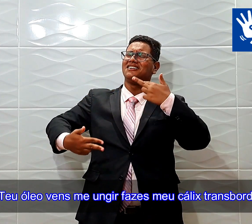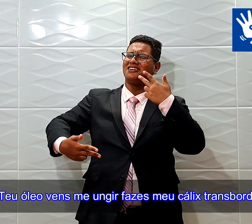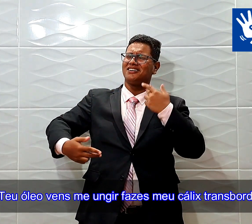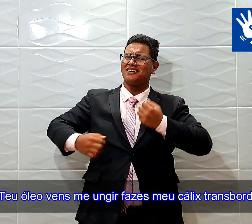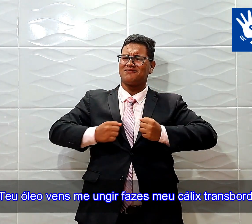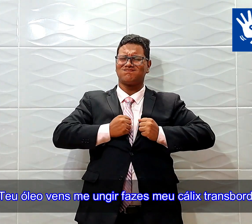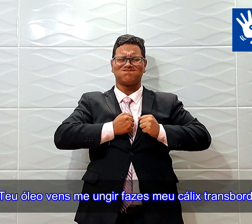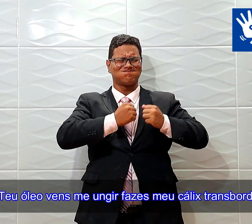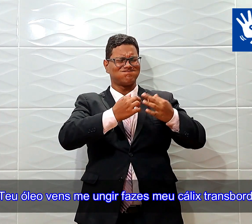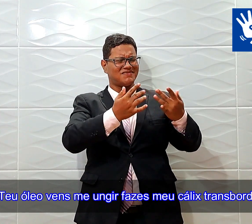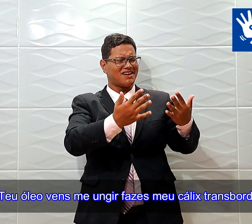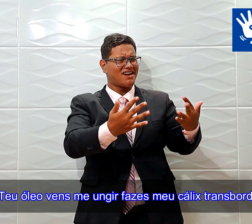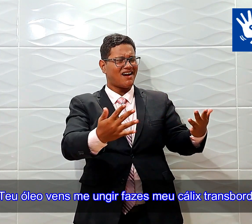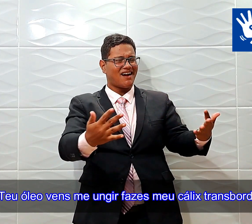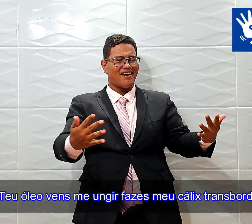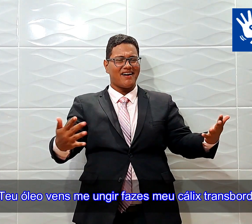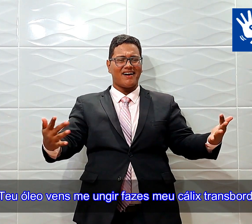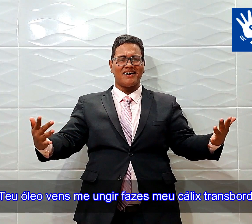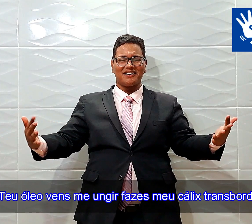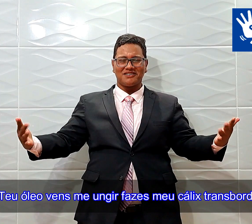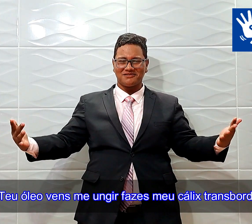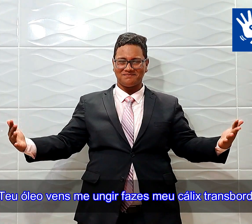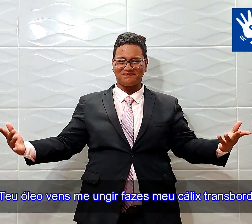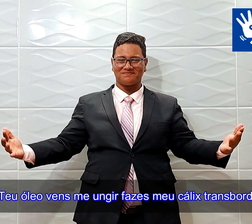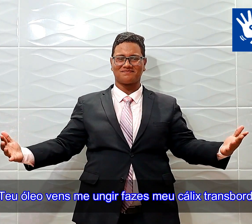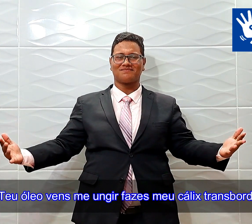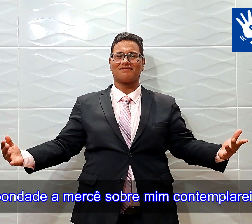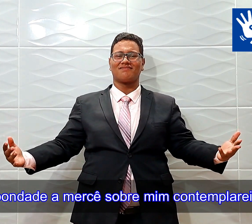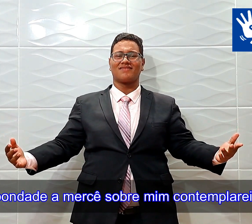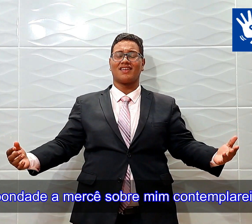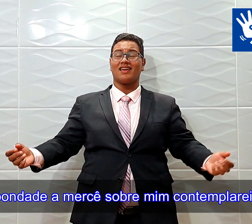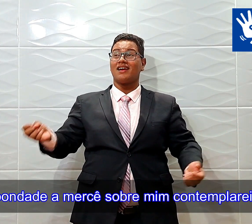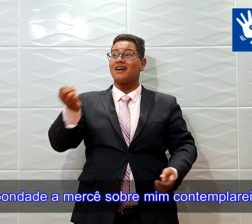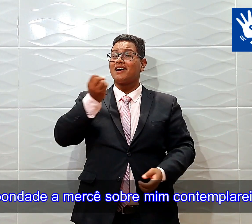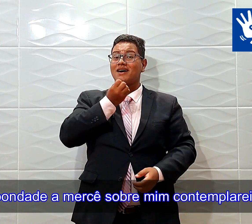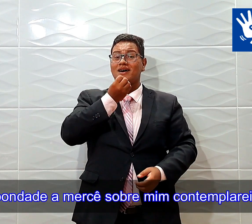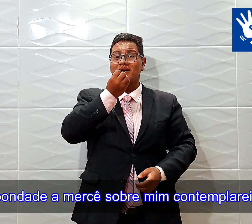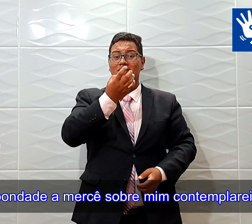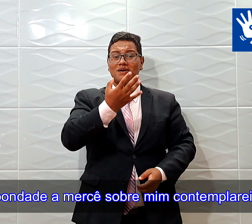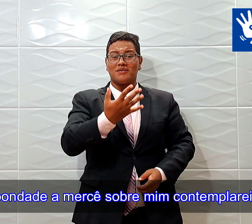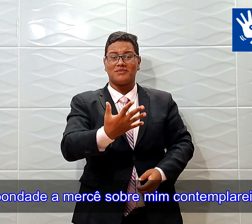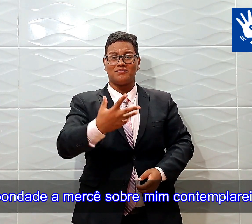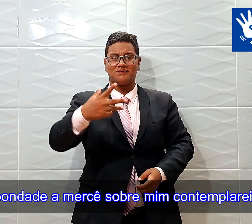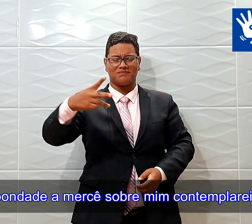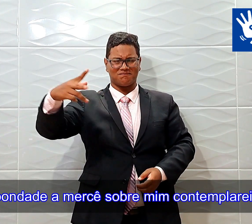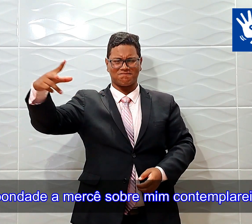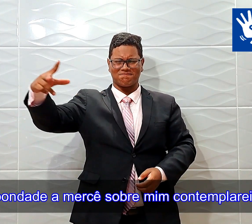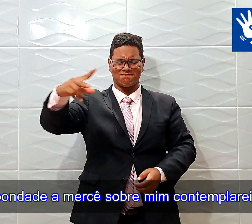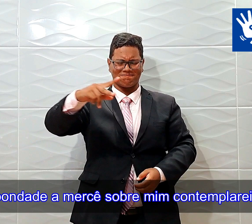cálice transbordar. A bondade